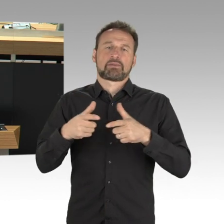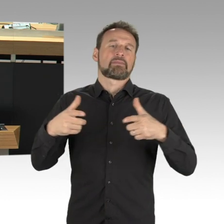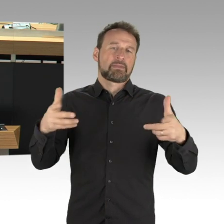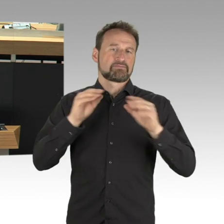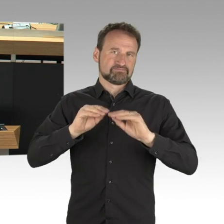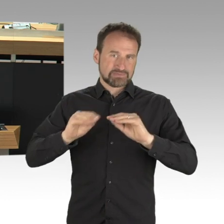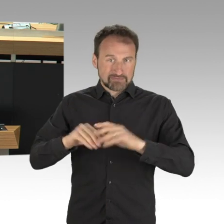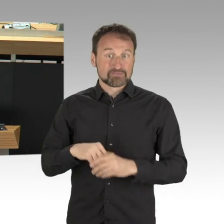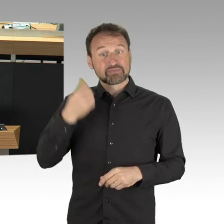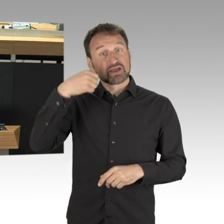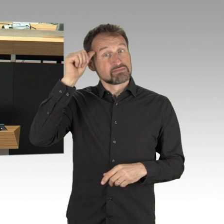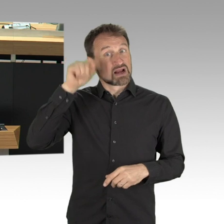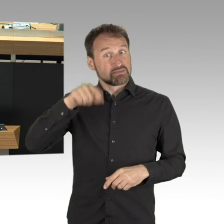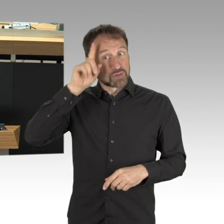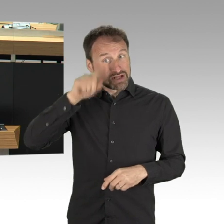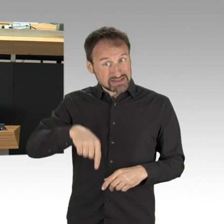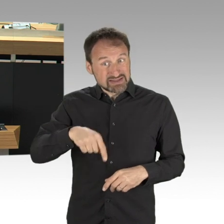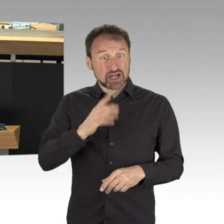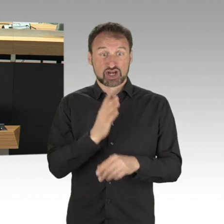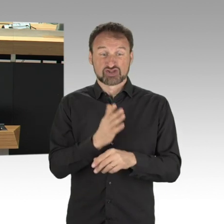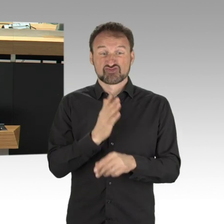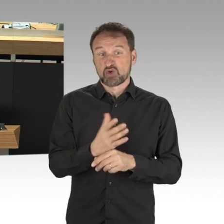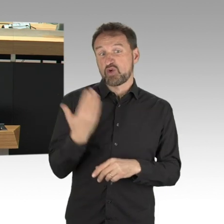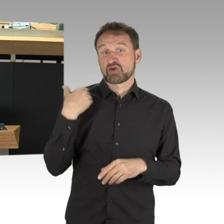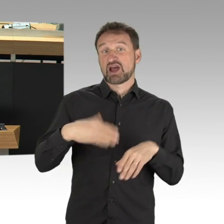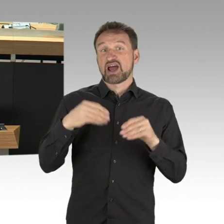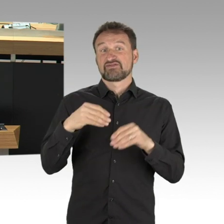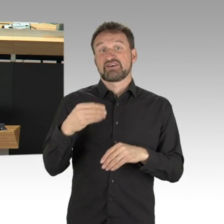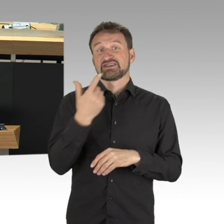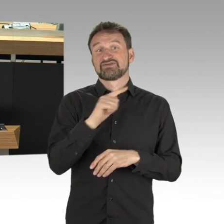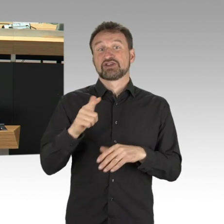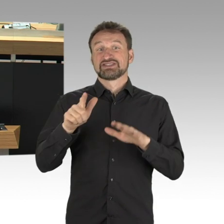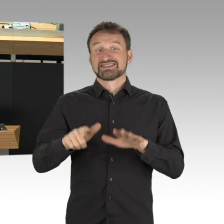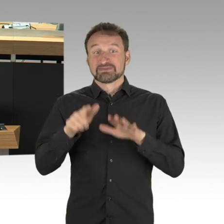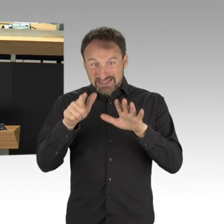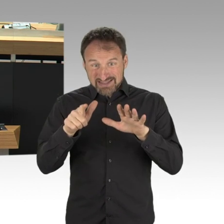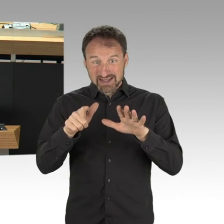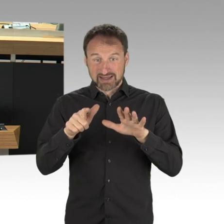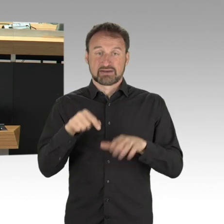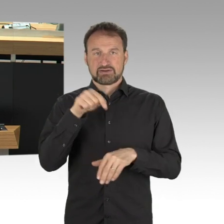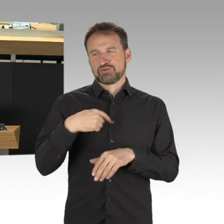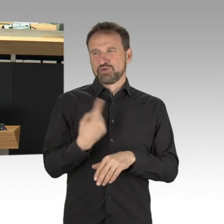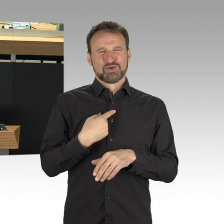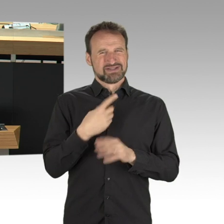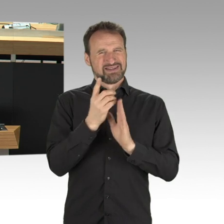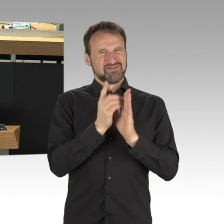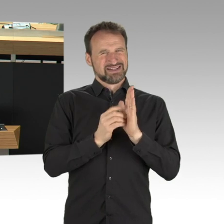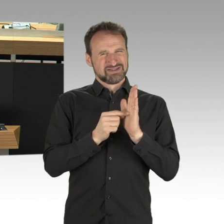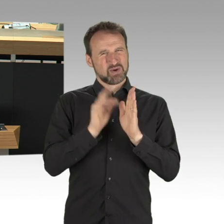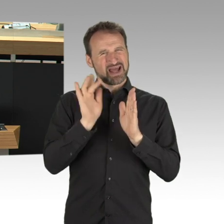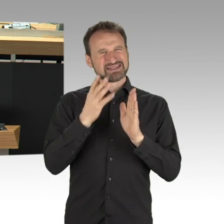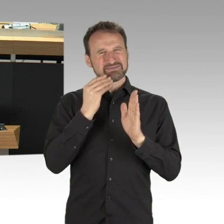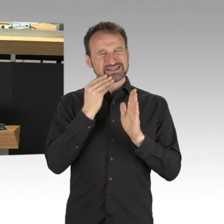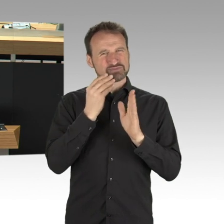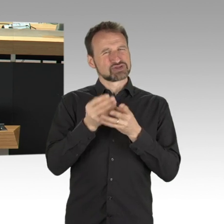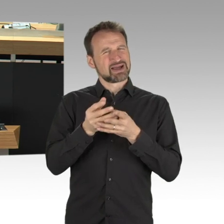Anfang 2018 als verbindliche Definition eingeführt. Und die Antisemitismusbeauftragte der Generalstaatsanwaltschaft, die schon erwähnt